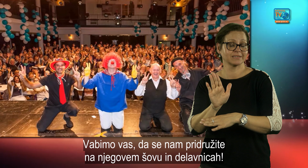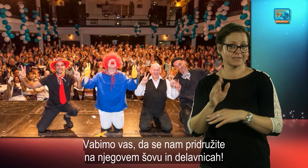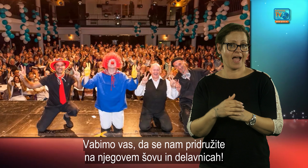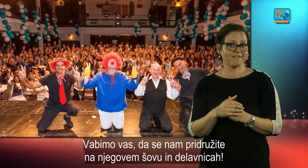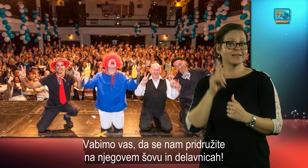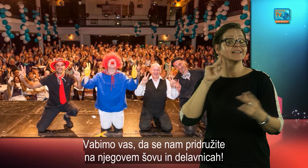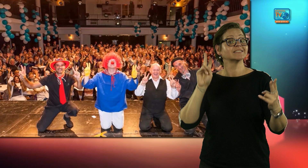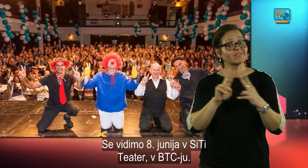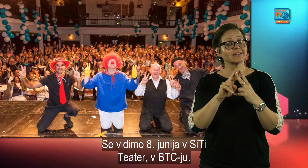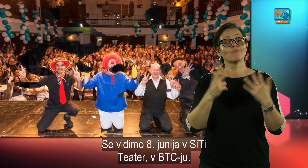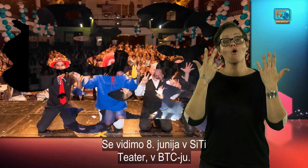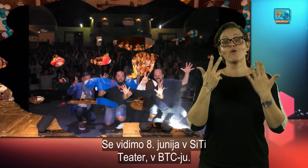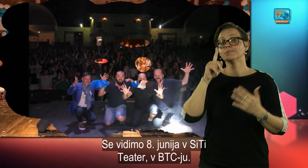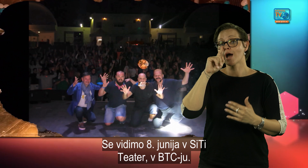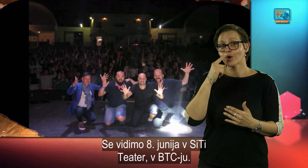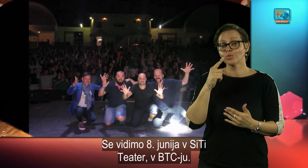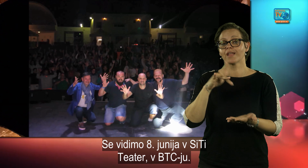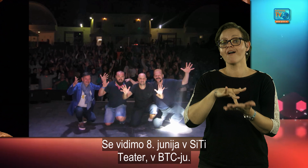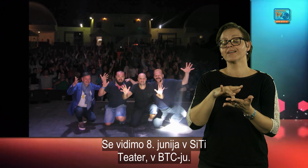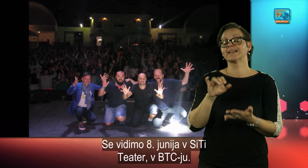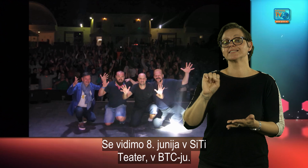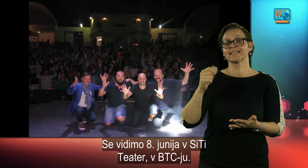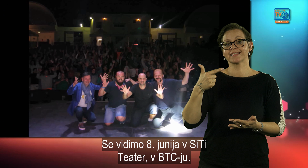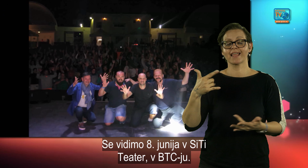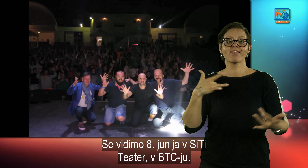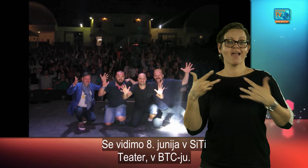pridružite na njegovem šovu in delavnicah.